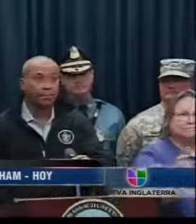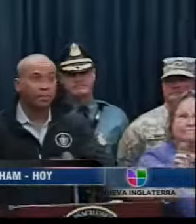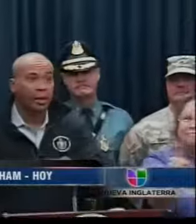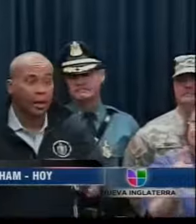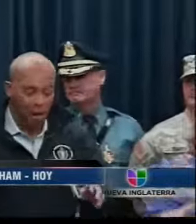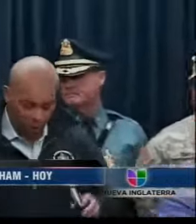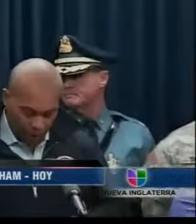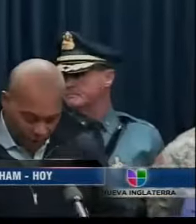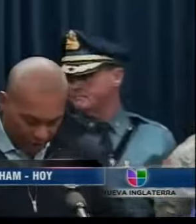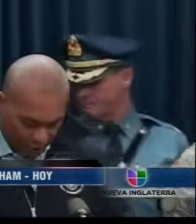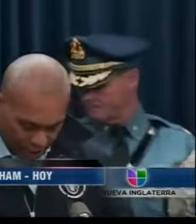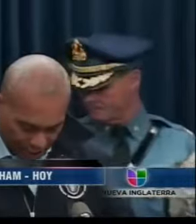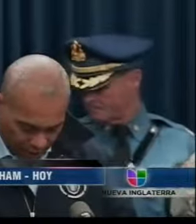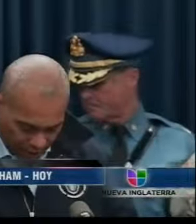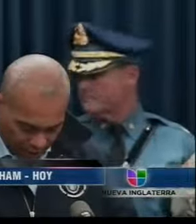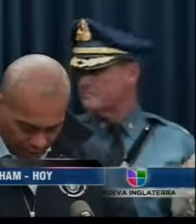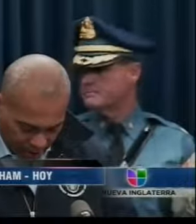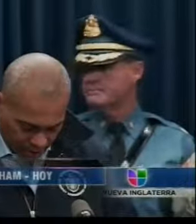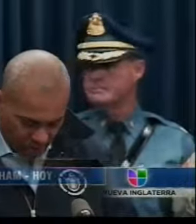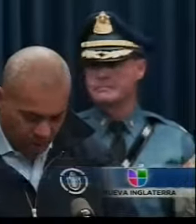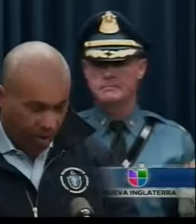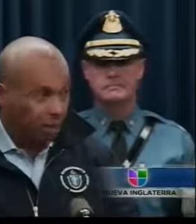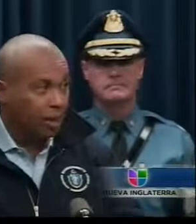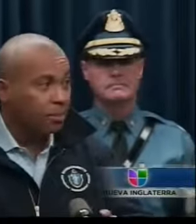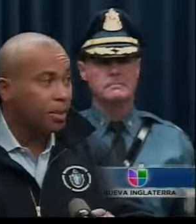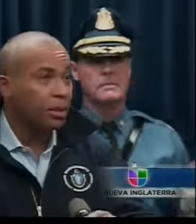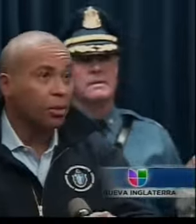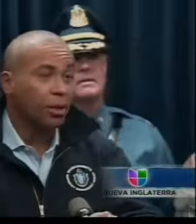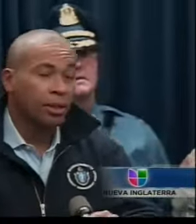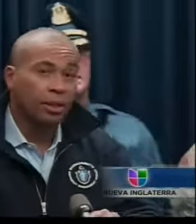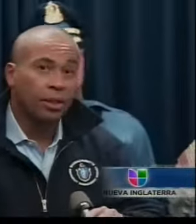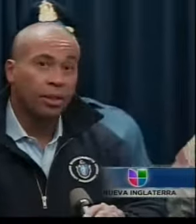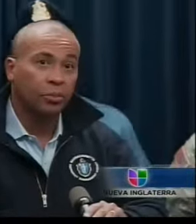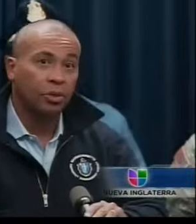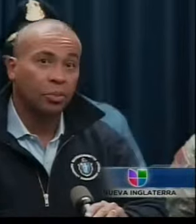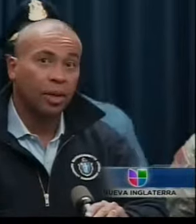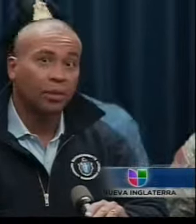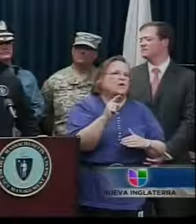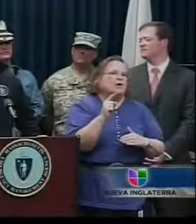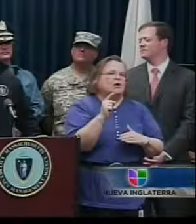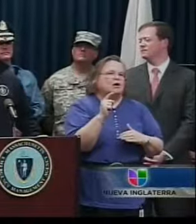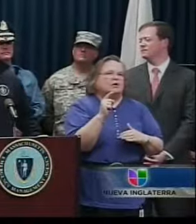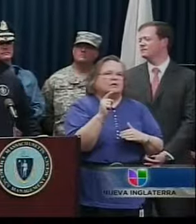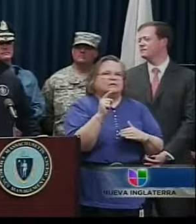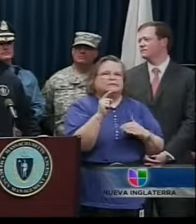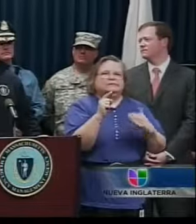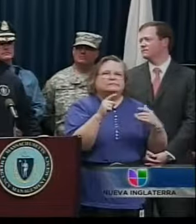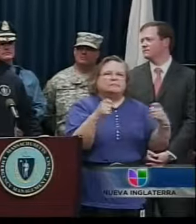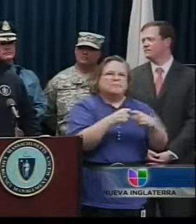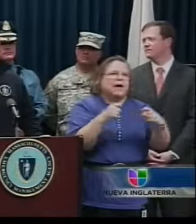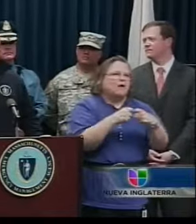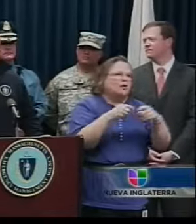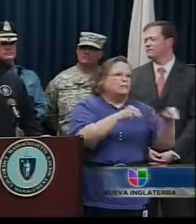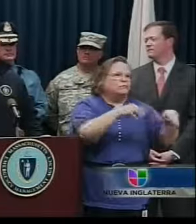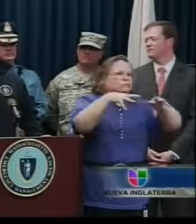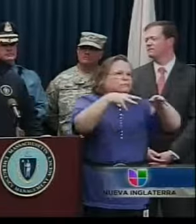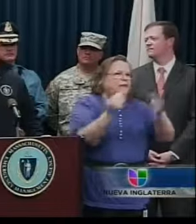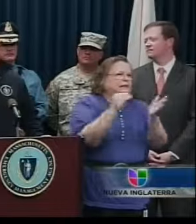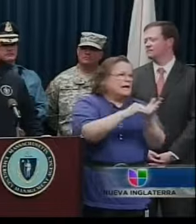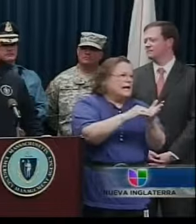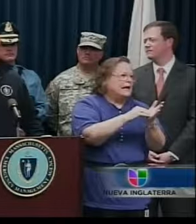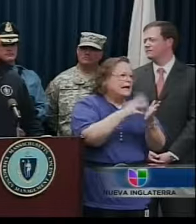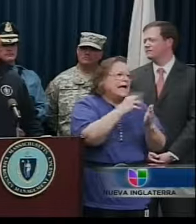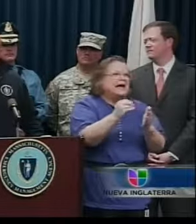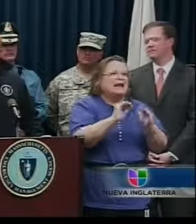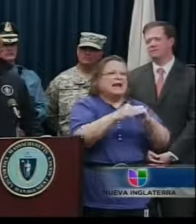quien también señaló que la mayoría de las fallas de energía se habían reportado en el centro y oeste del estado en poblaciones como Springfield